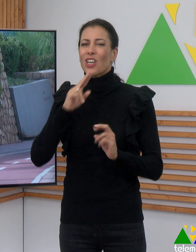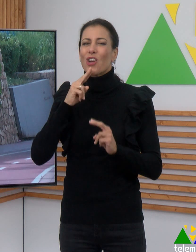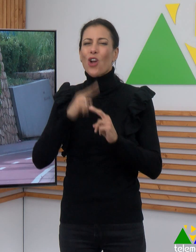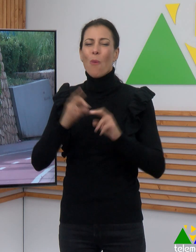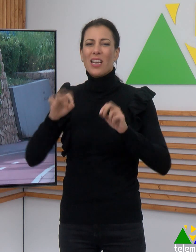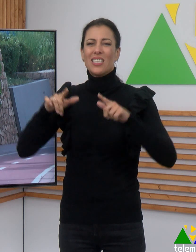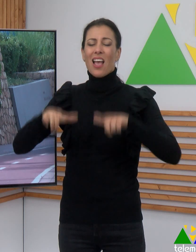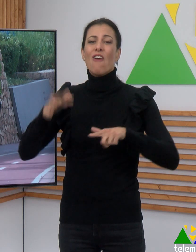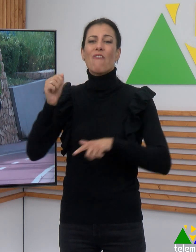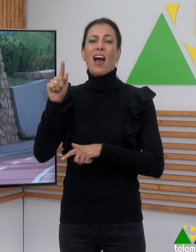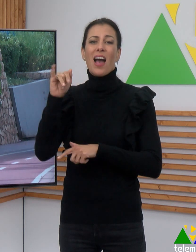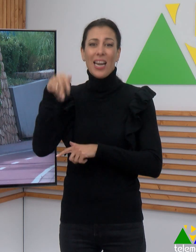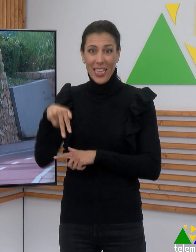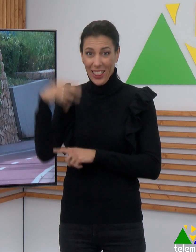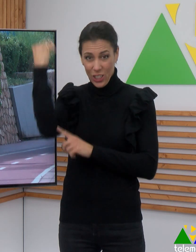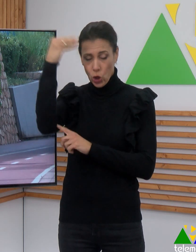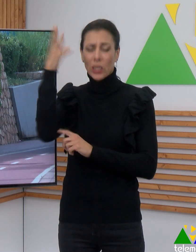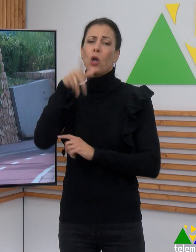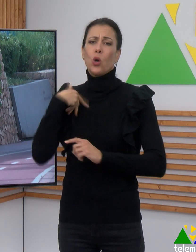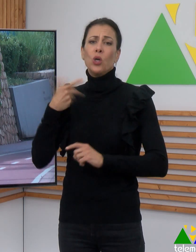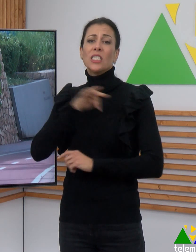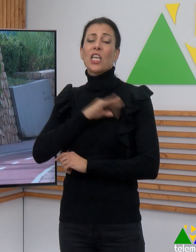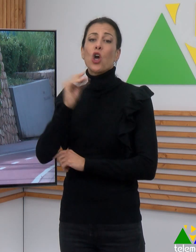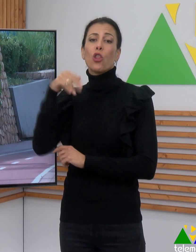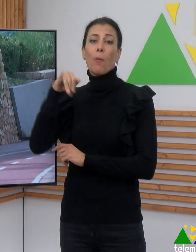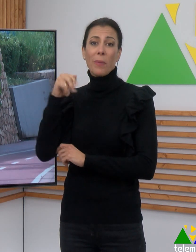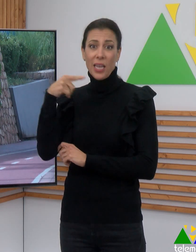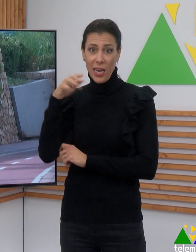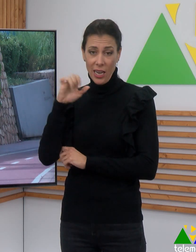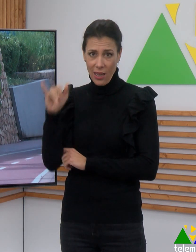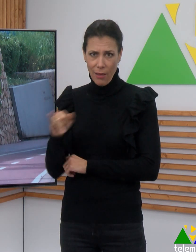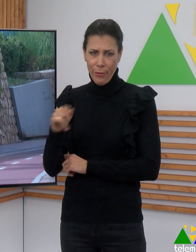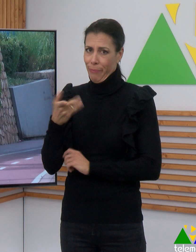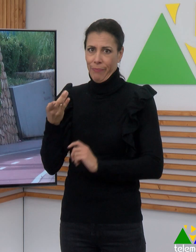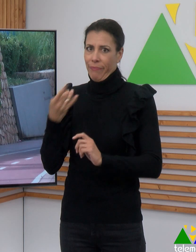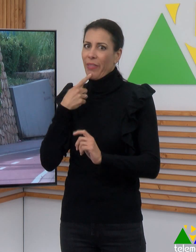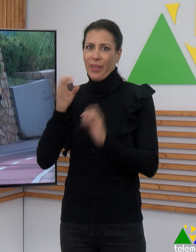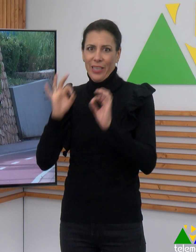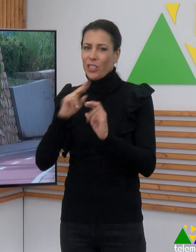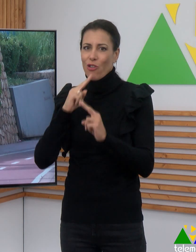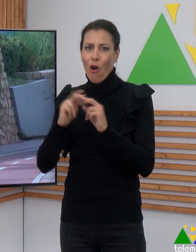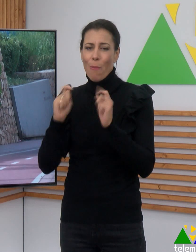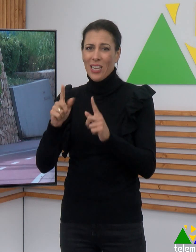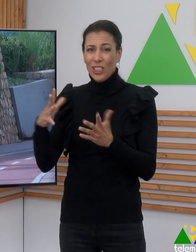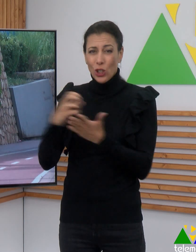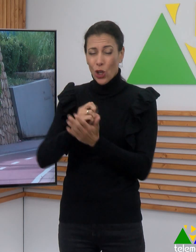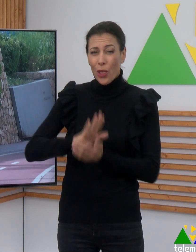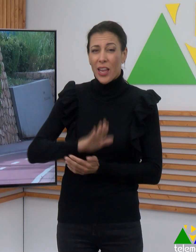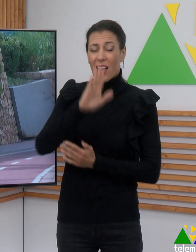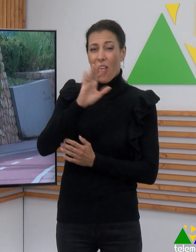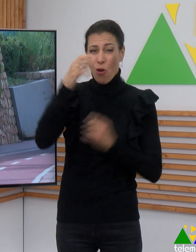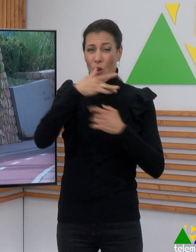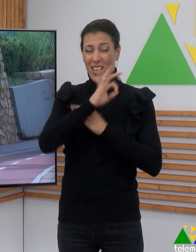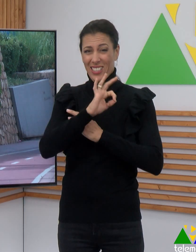como don Manuel Domínguez ya nos aclaraba hace varios programas, que se llamaba toda esta zona, lo que es el cercado de la Virgen, todos los alrededores